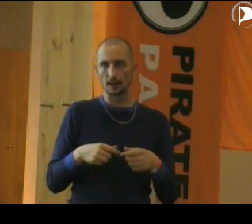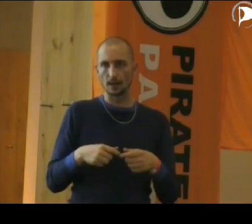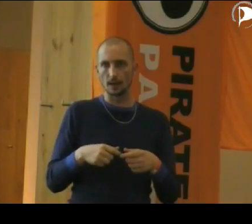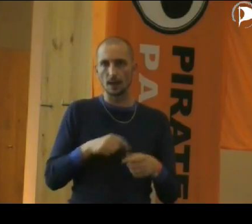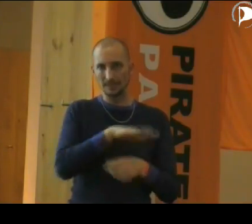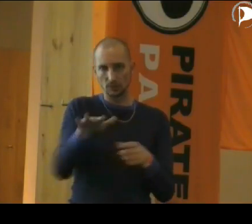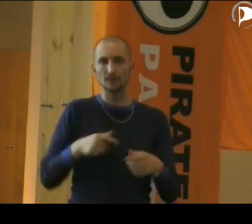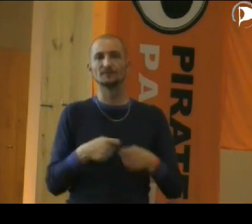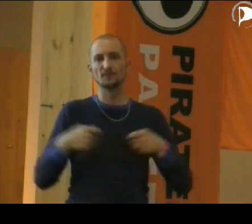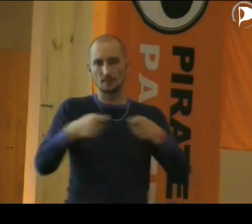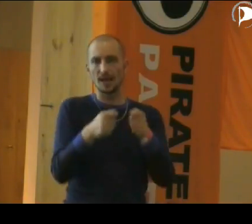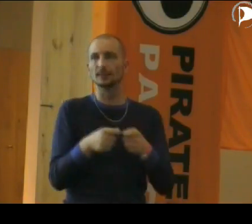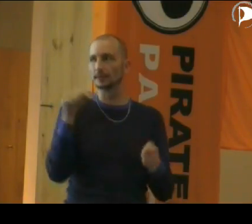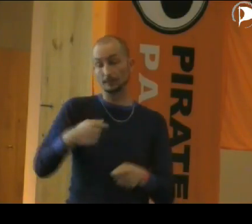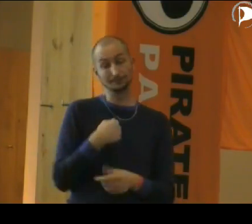nicht